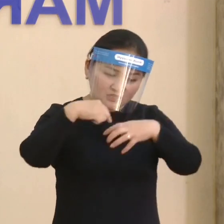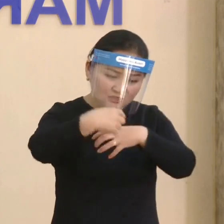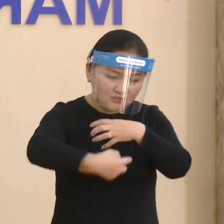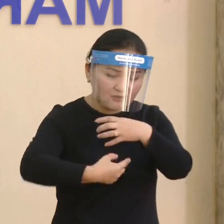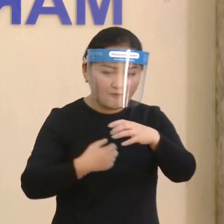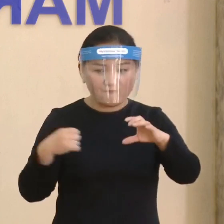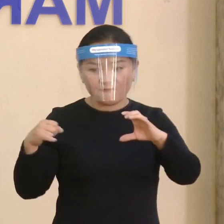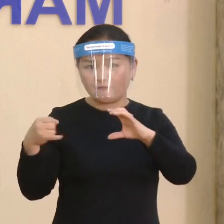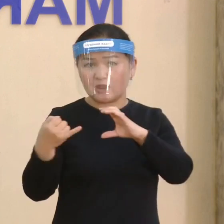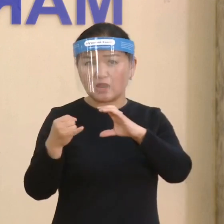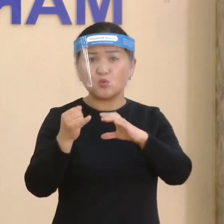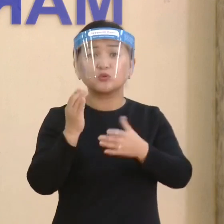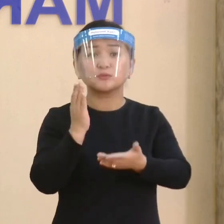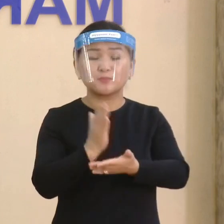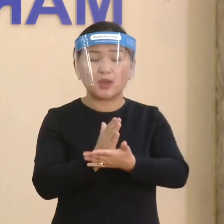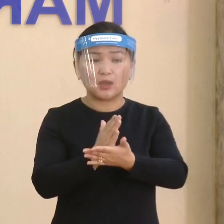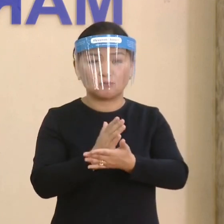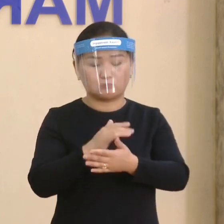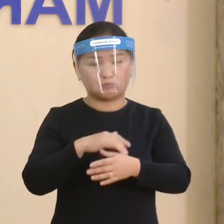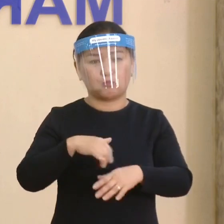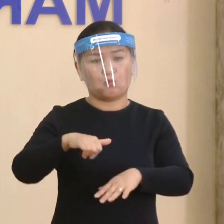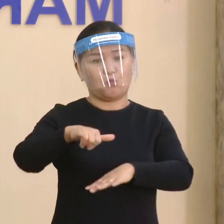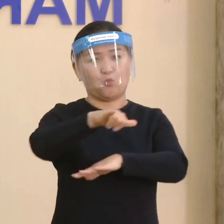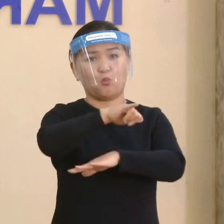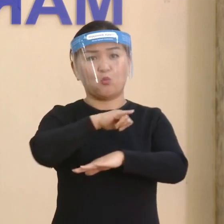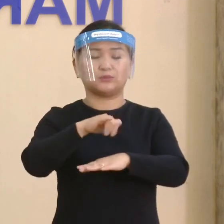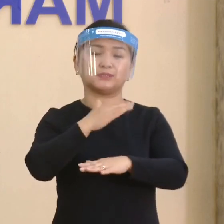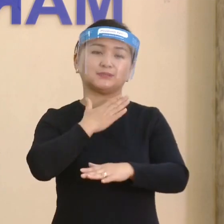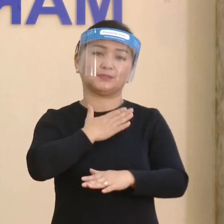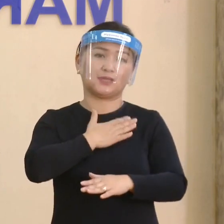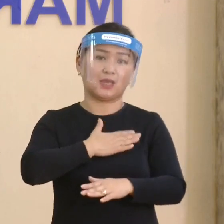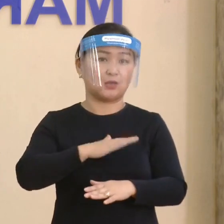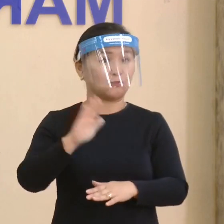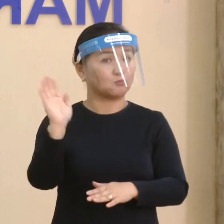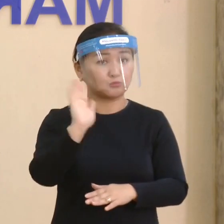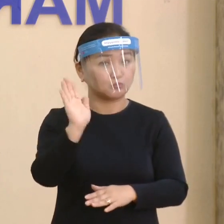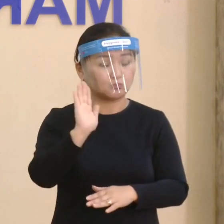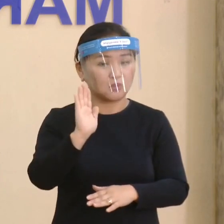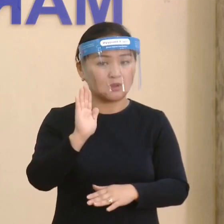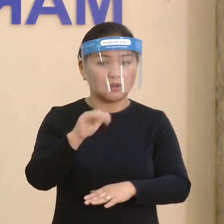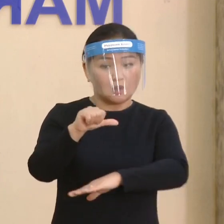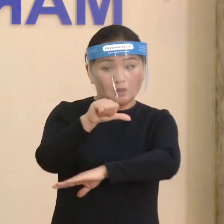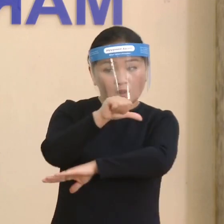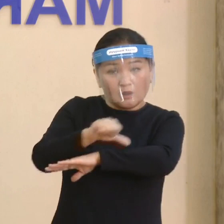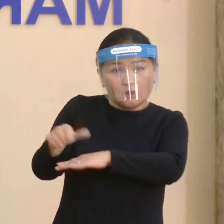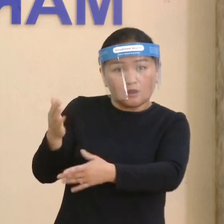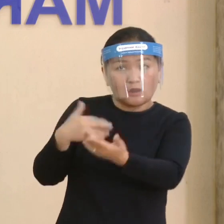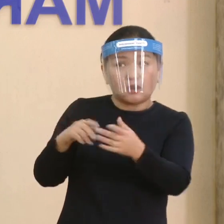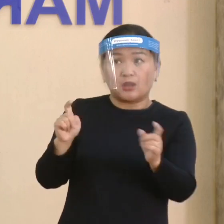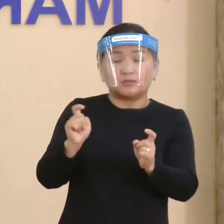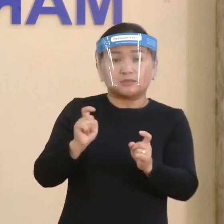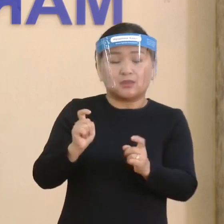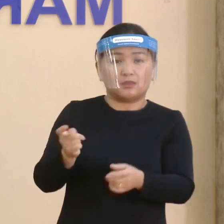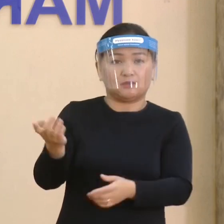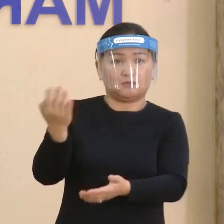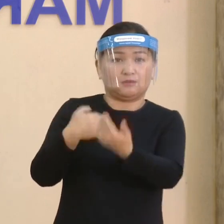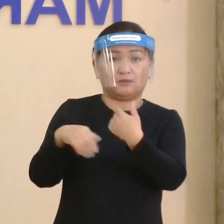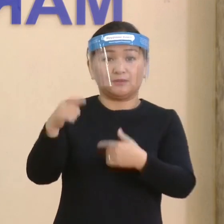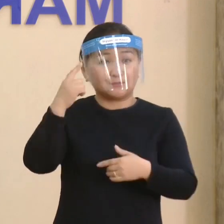орон бүр тайвширч болохгүй. Энэ вирус гэдэг бол ямар ч хил хязгааргүй хизээч хиндэж хүрээд ирдэг учраас улс орон